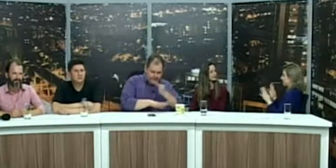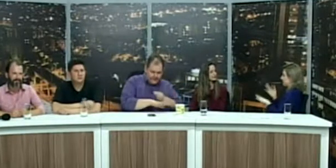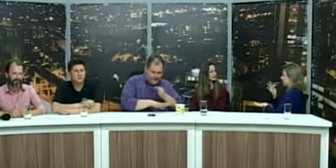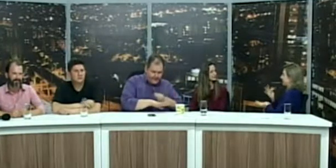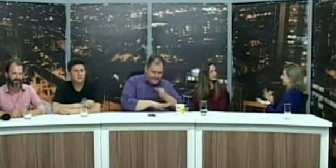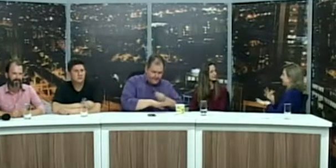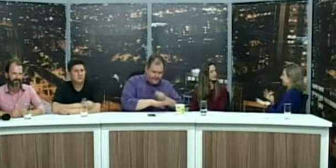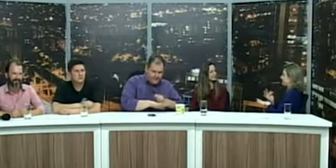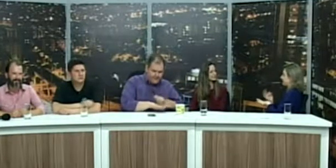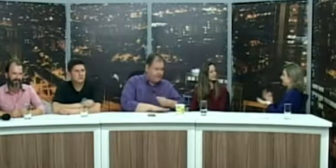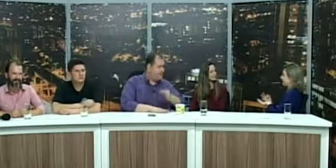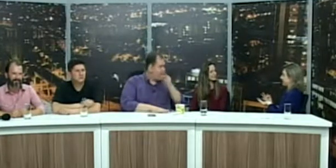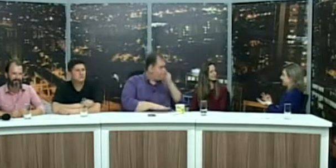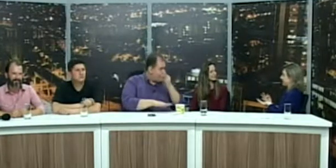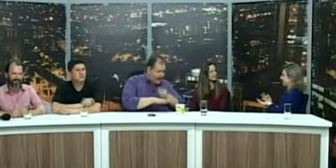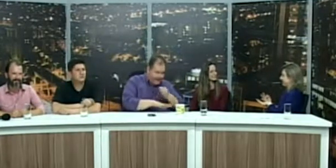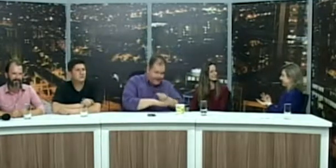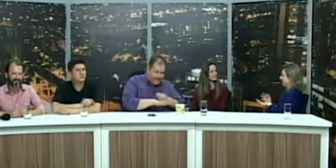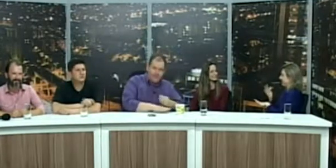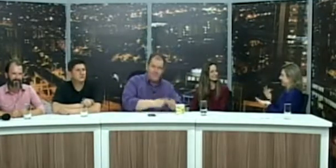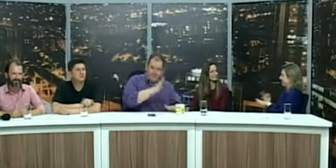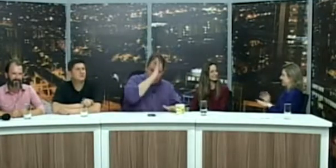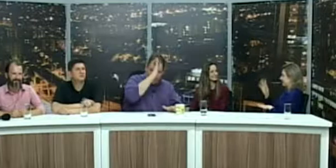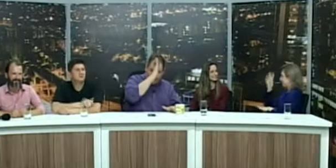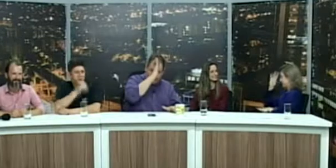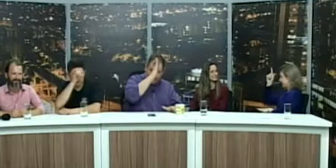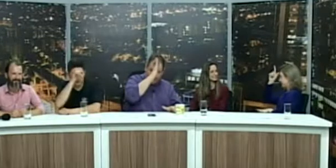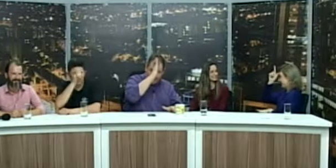que é? Teimoso. Ah, é quem teima com um alemão.